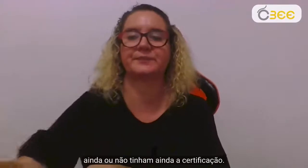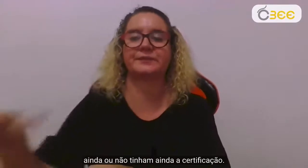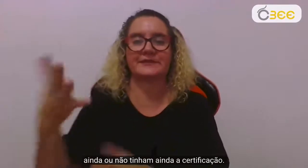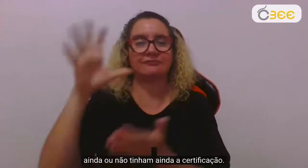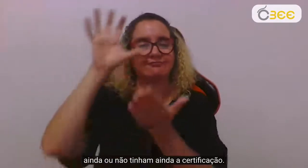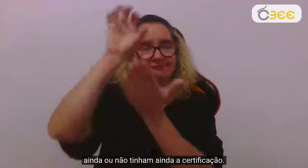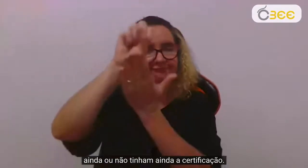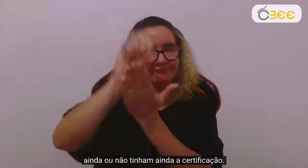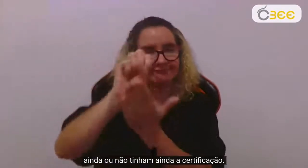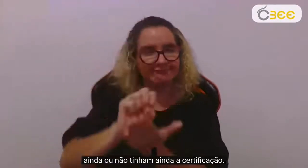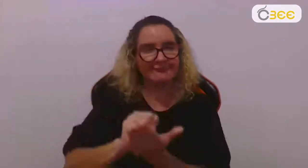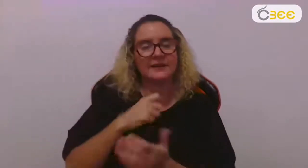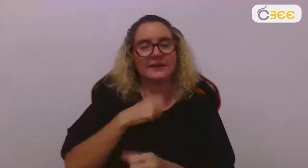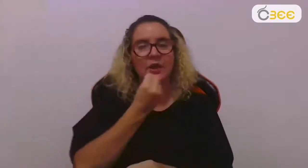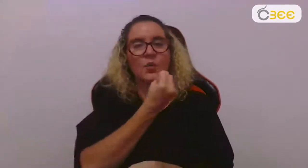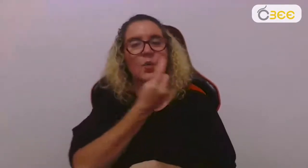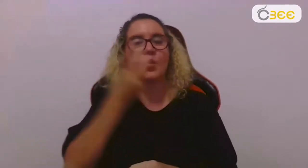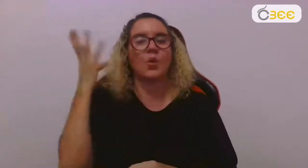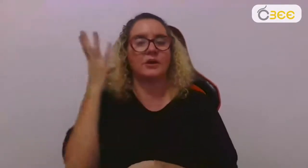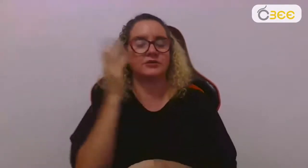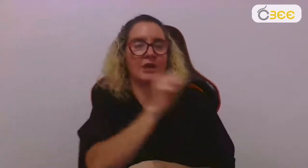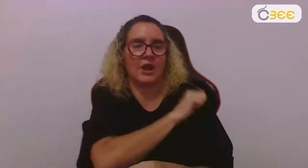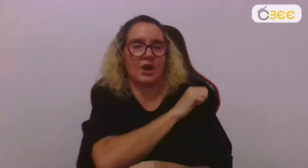a certificação.